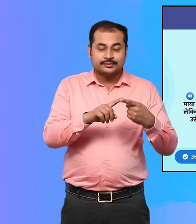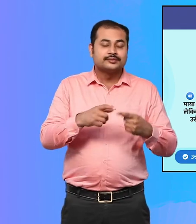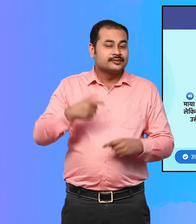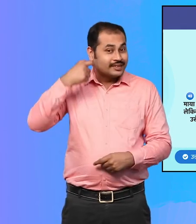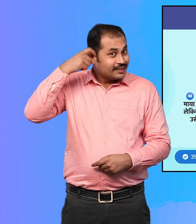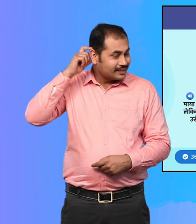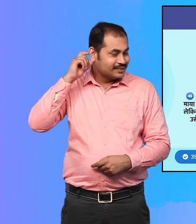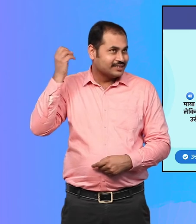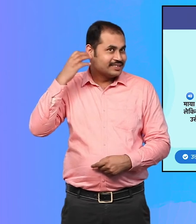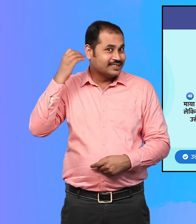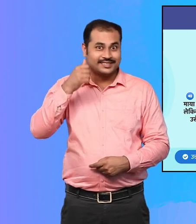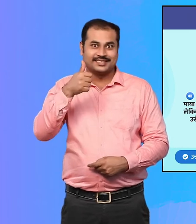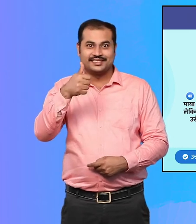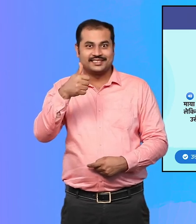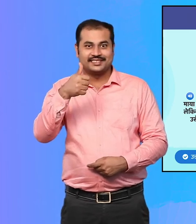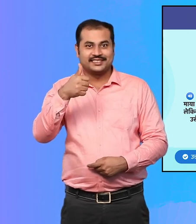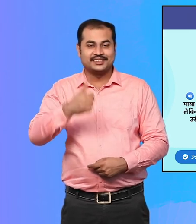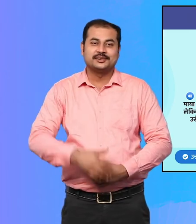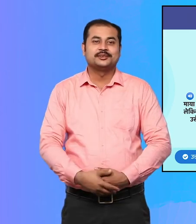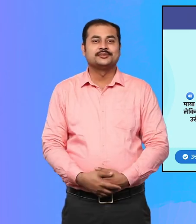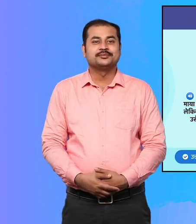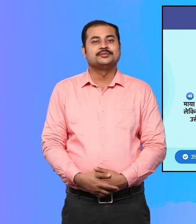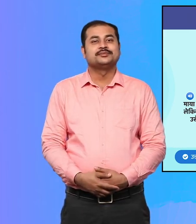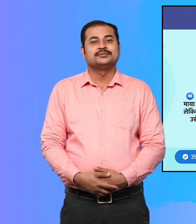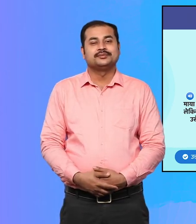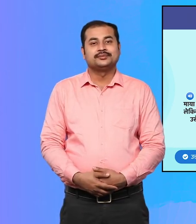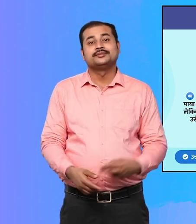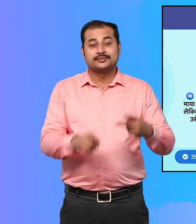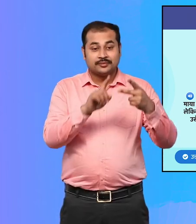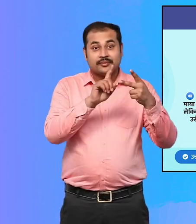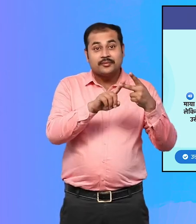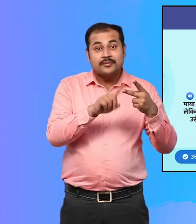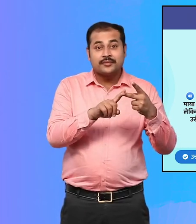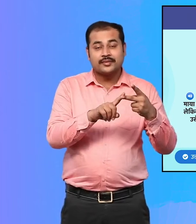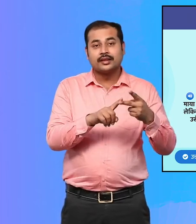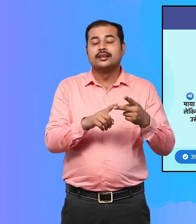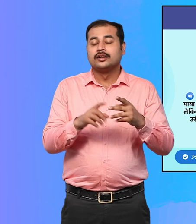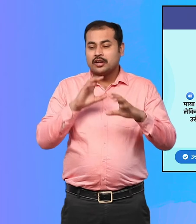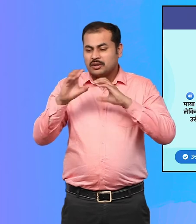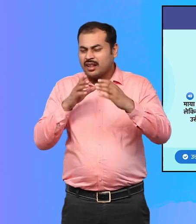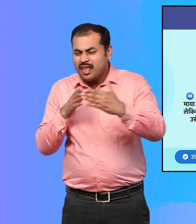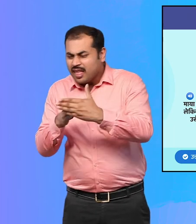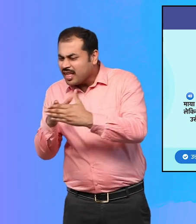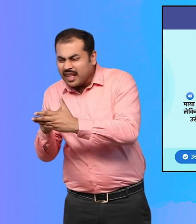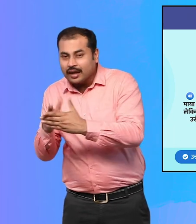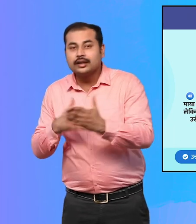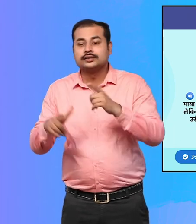कि यह सांप सुनने की मशीन सांकेतिक भाषा से बातचीत या ने